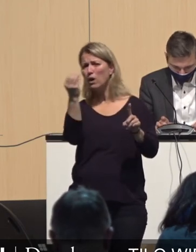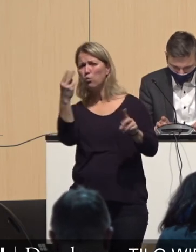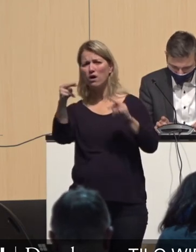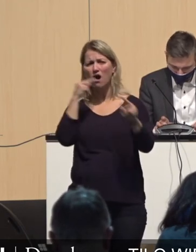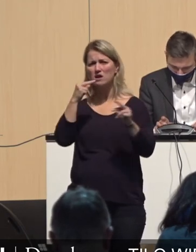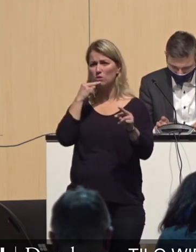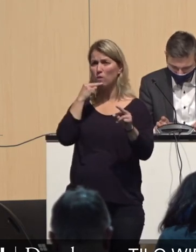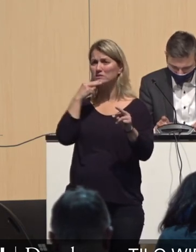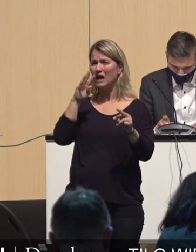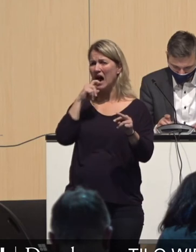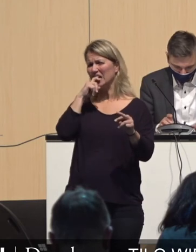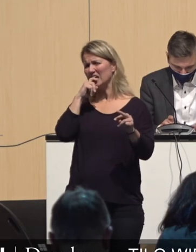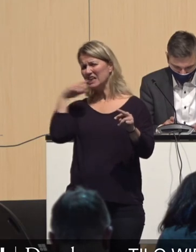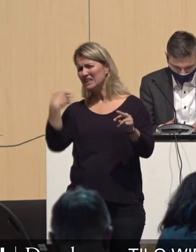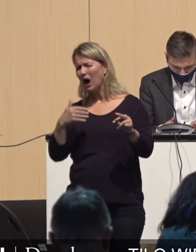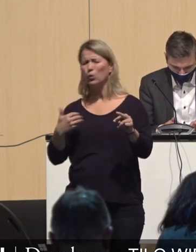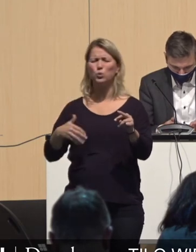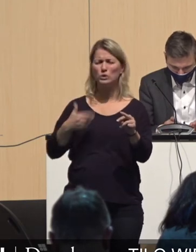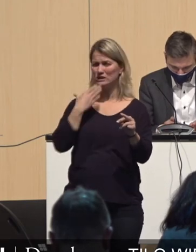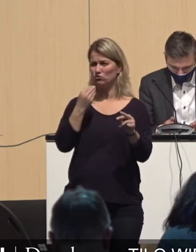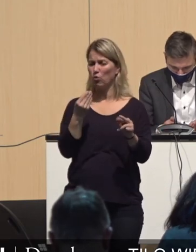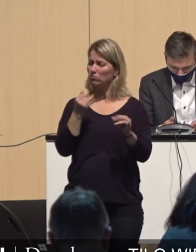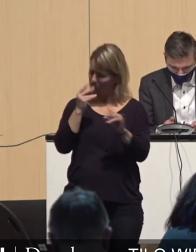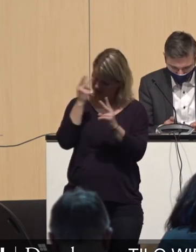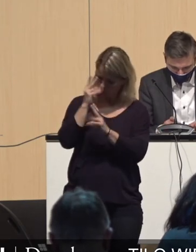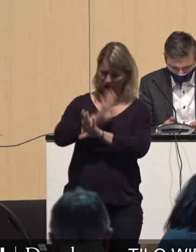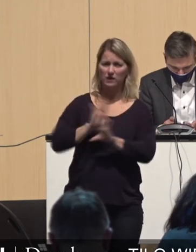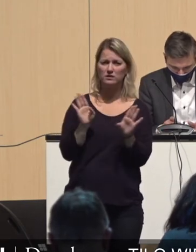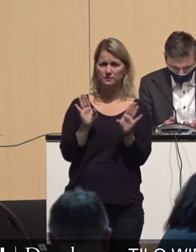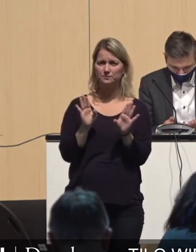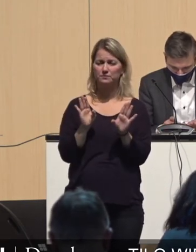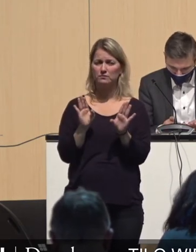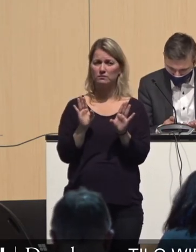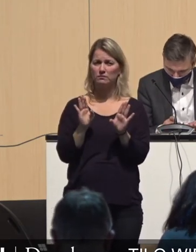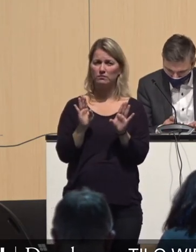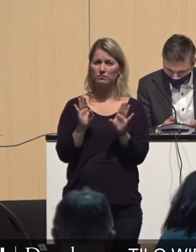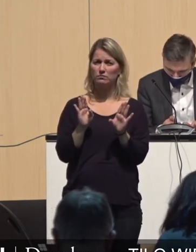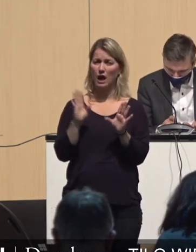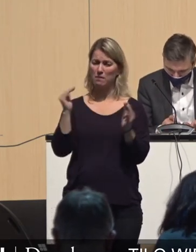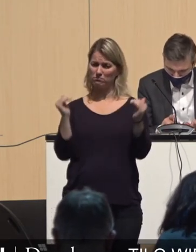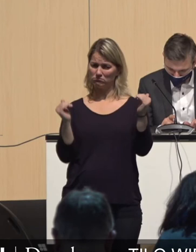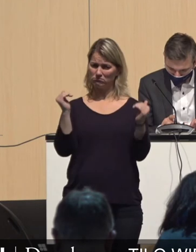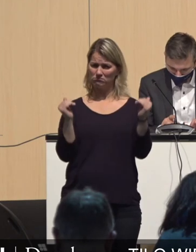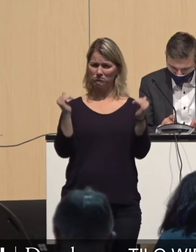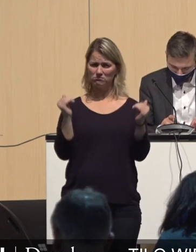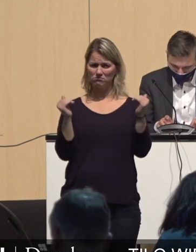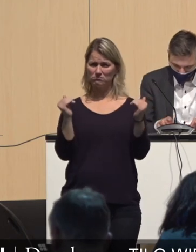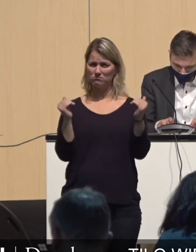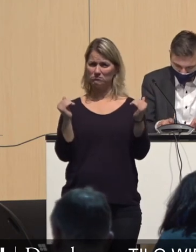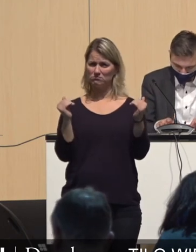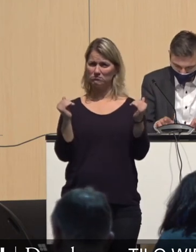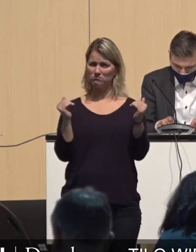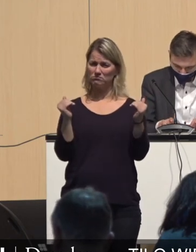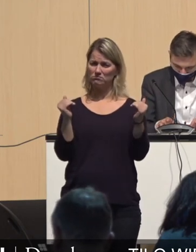Vollkommen schmerzhaft, kann das vollkommen nachvollziehen. Aber nach menschlichem Ermessen,